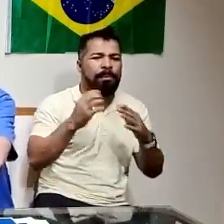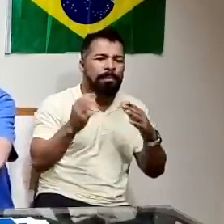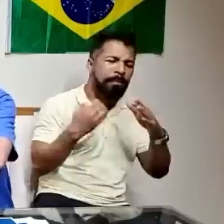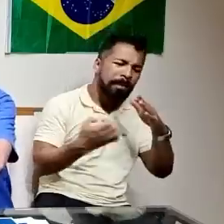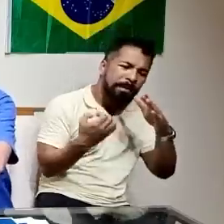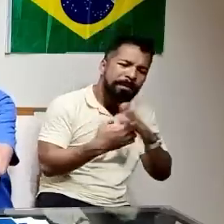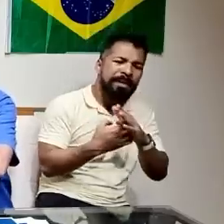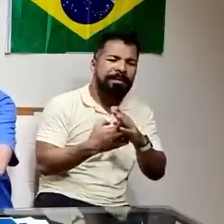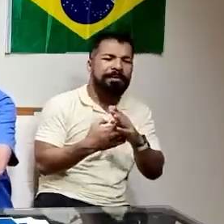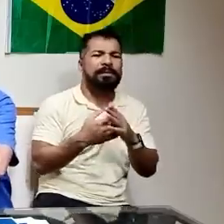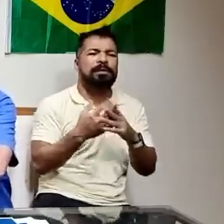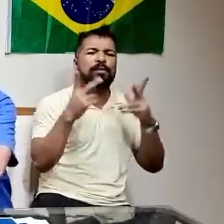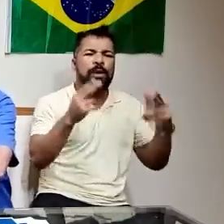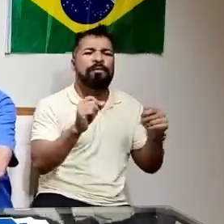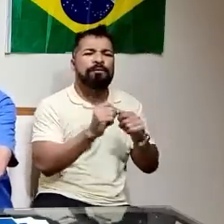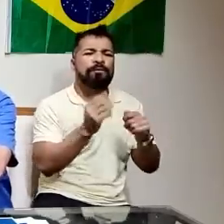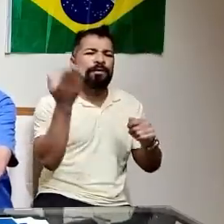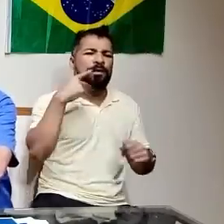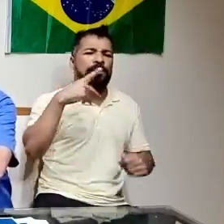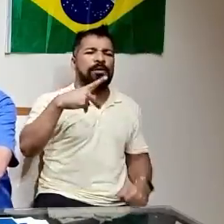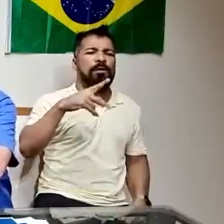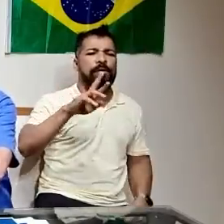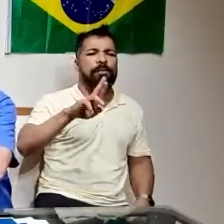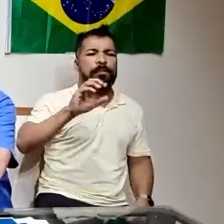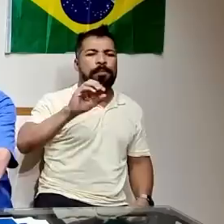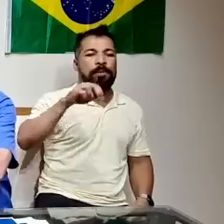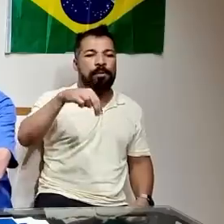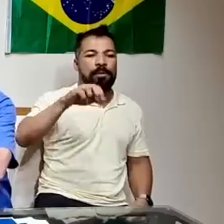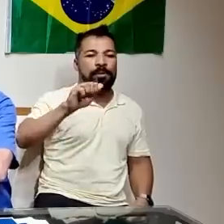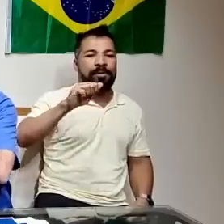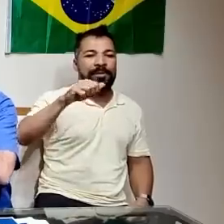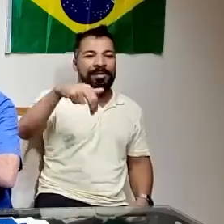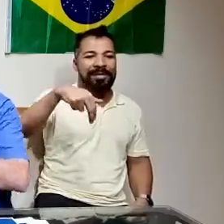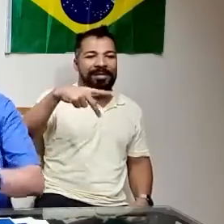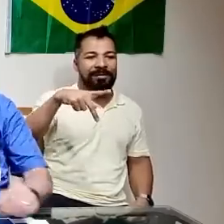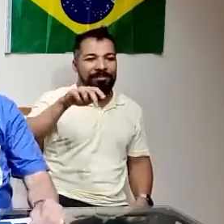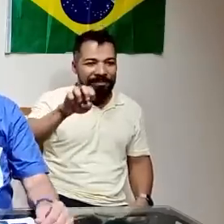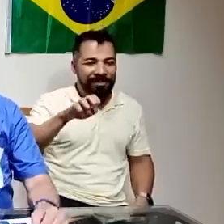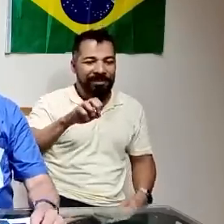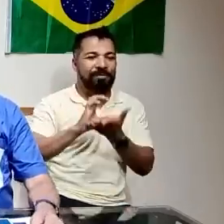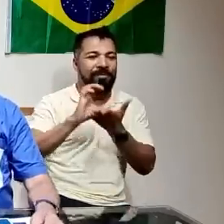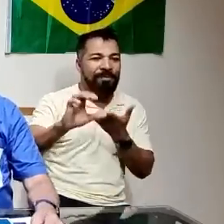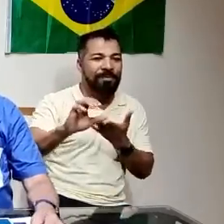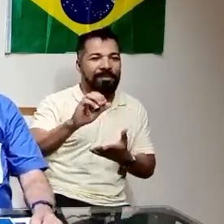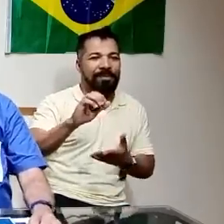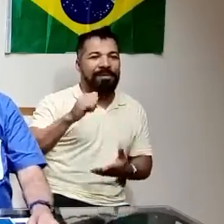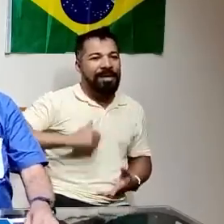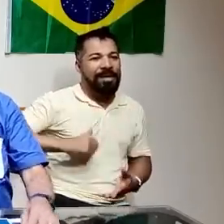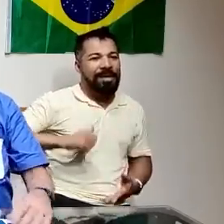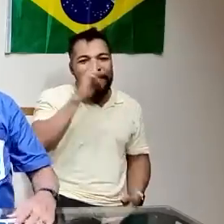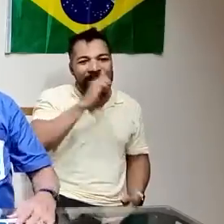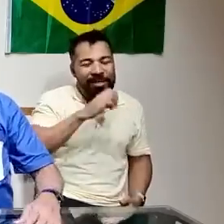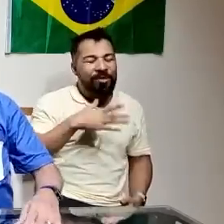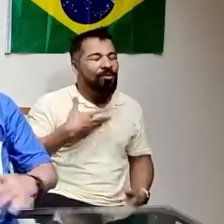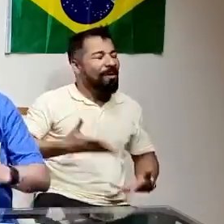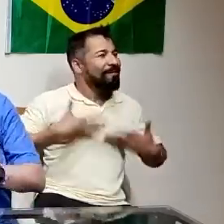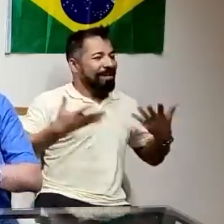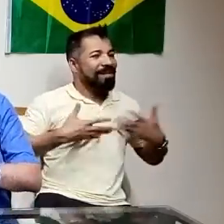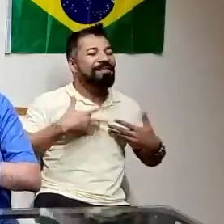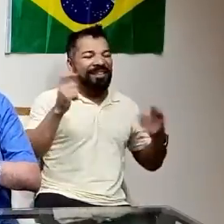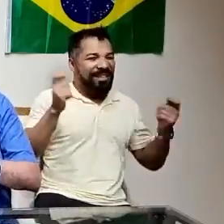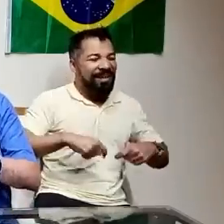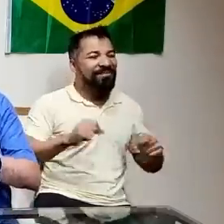receitas que foram usadas, por exemplo, no Pronamp, no benefício emergencial, enfim. Eu estou muito animado, eu sei que dá para fazer a diferença. Olha,